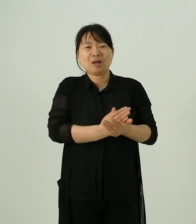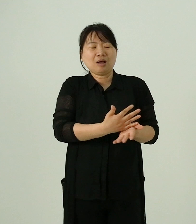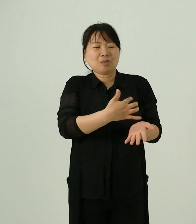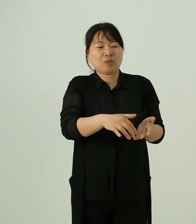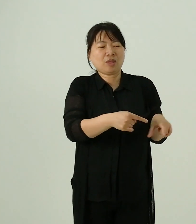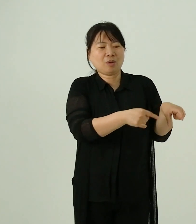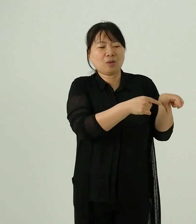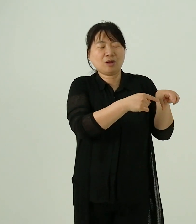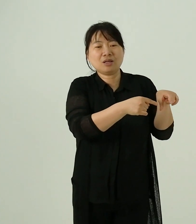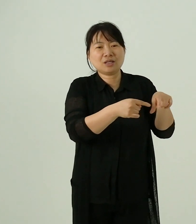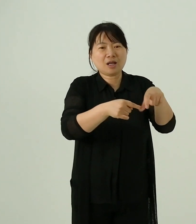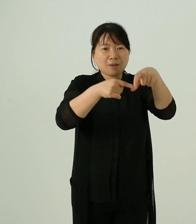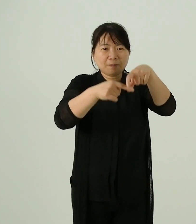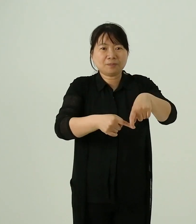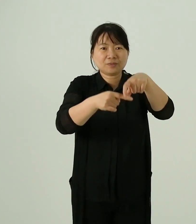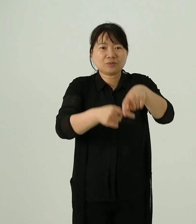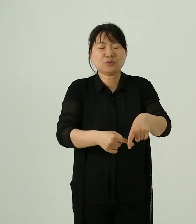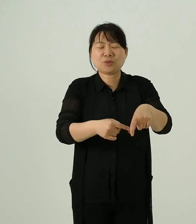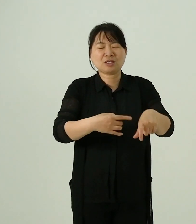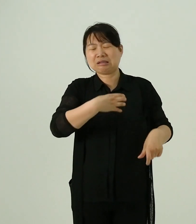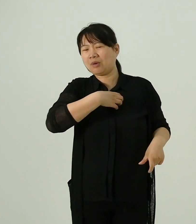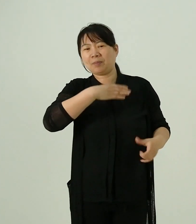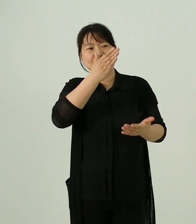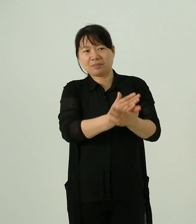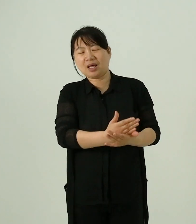통계와 평균에 겁먹지 마세요.